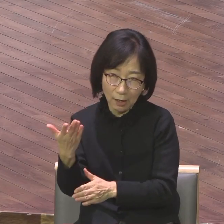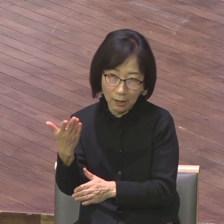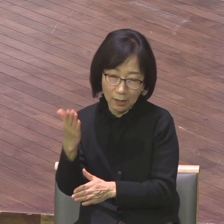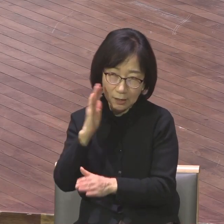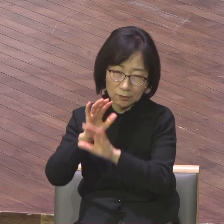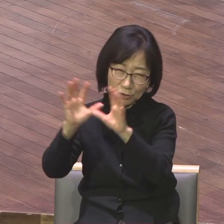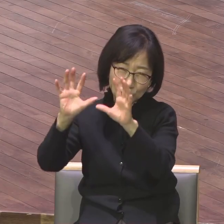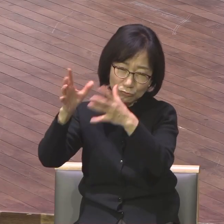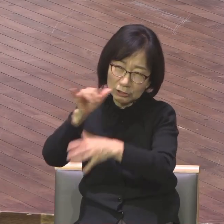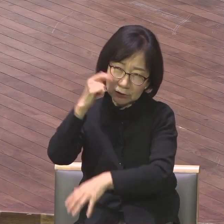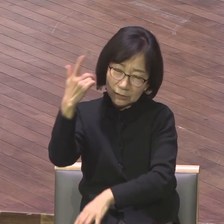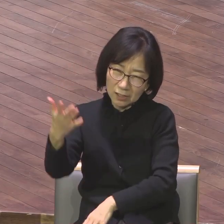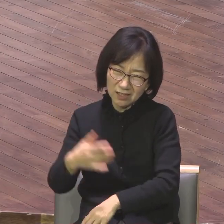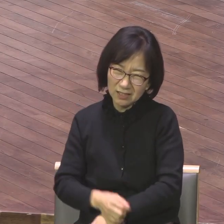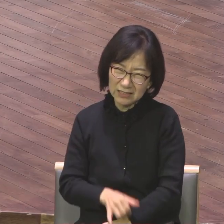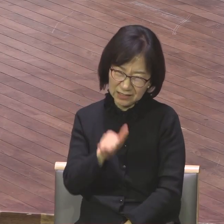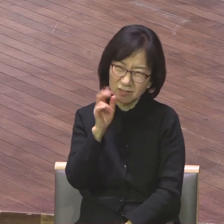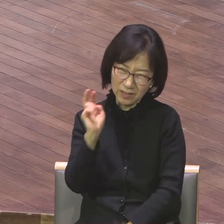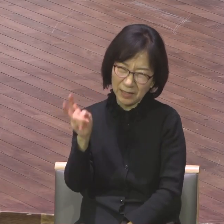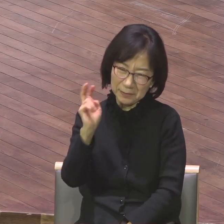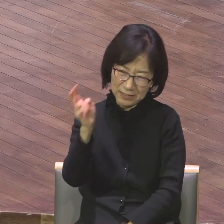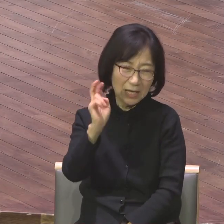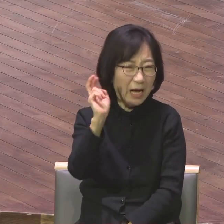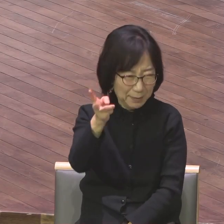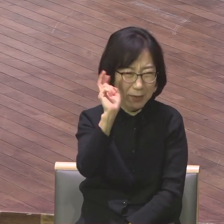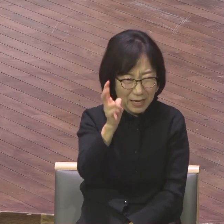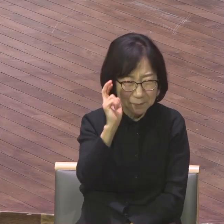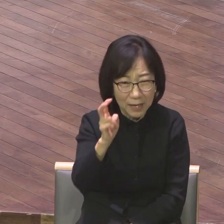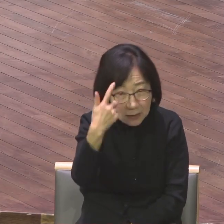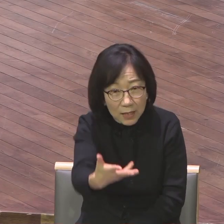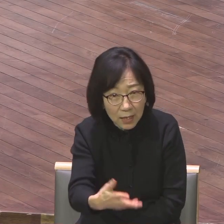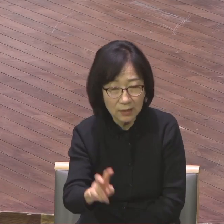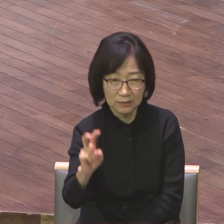믿겠지 뭐. 그런 수준입니까?